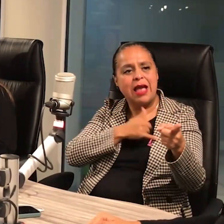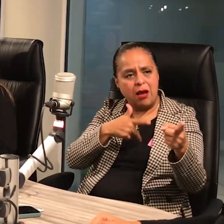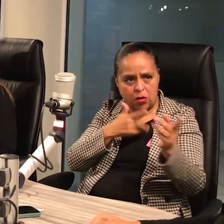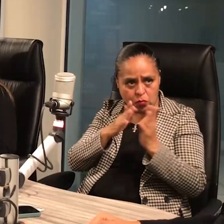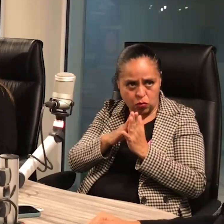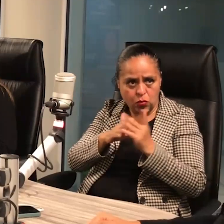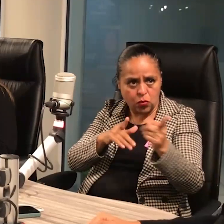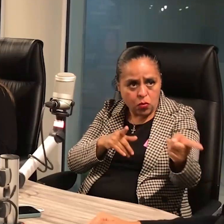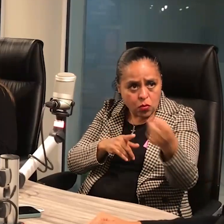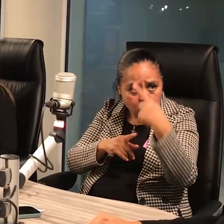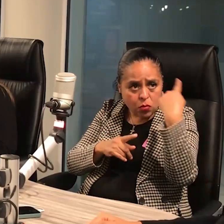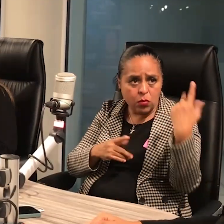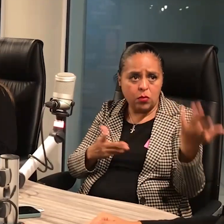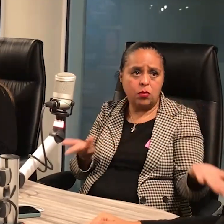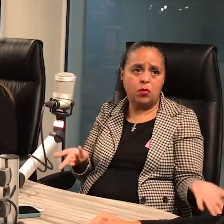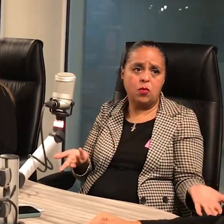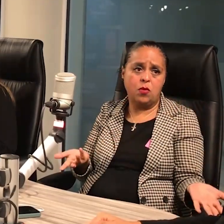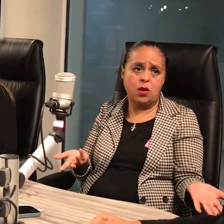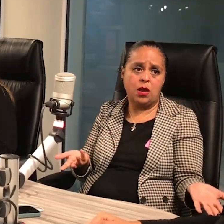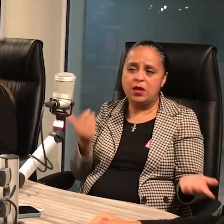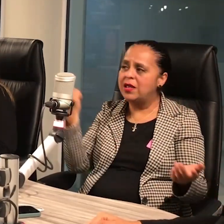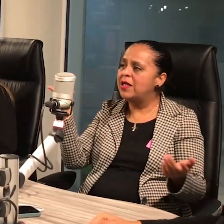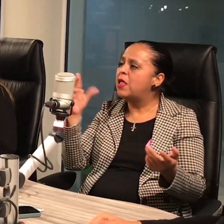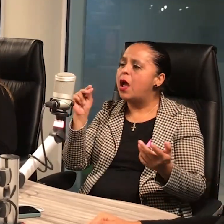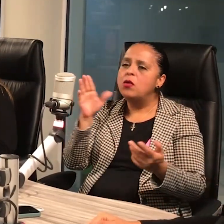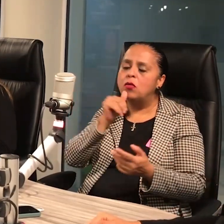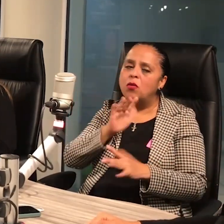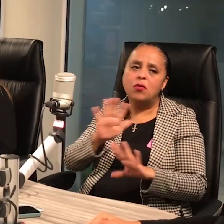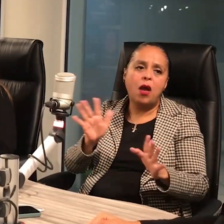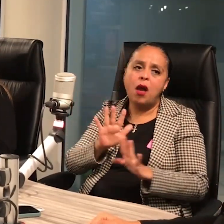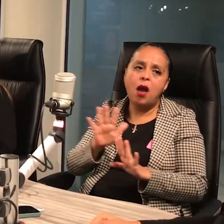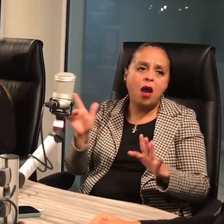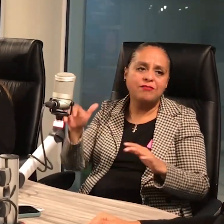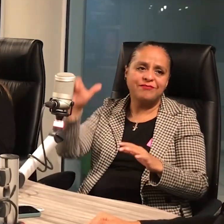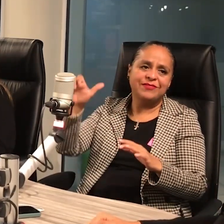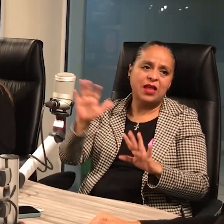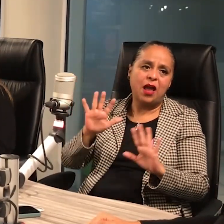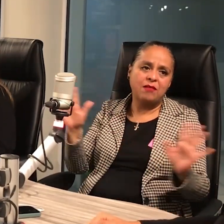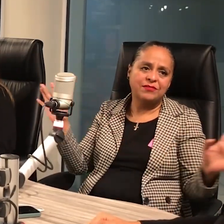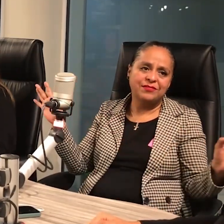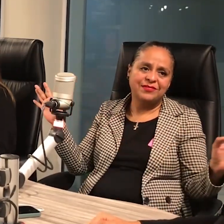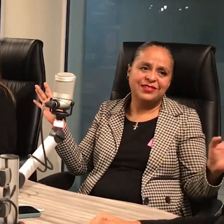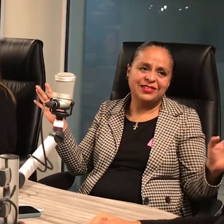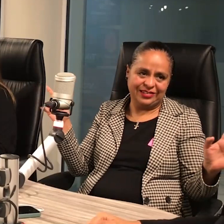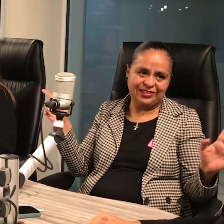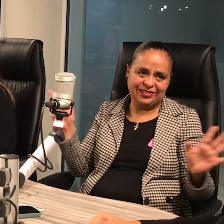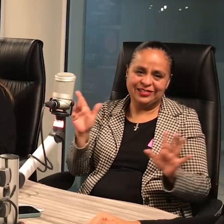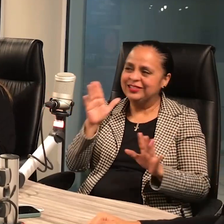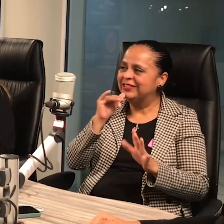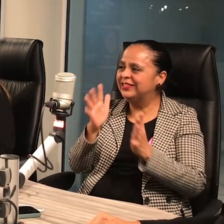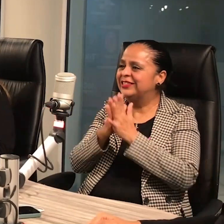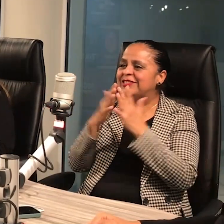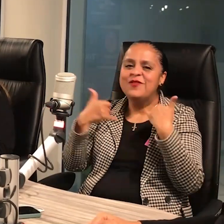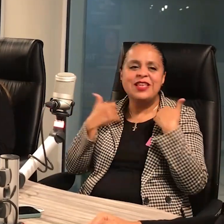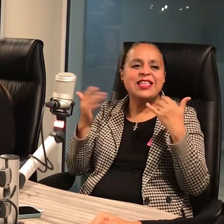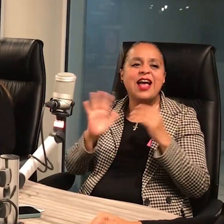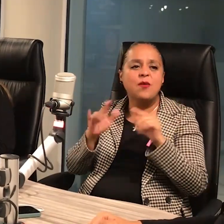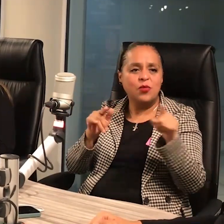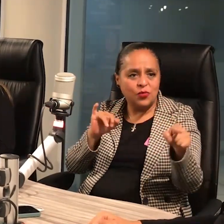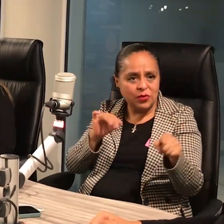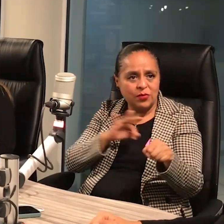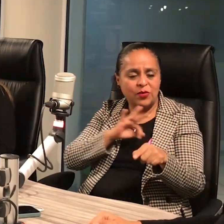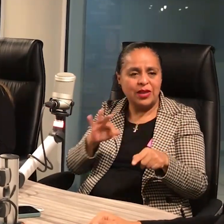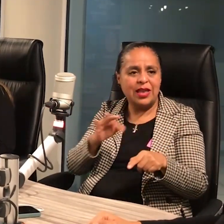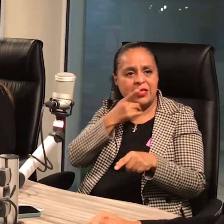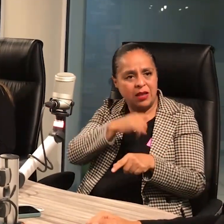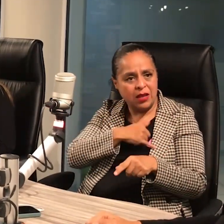no me toca porque ya en unos añitos ya voy a estar out, ¿no? Fuera de las participaciones de juventudes,